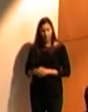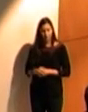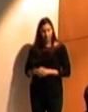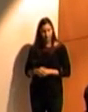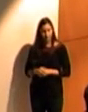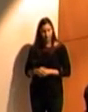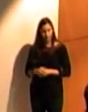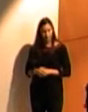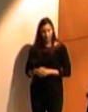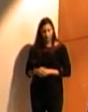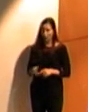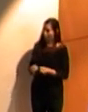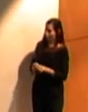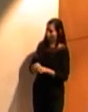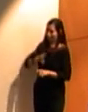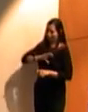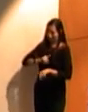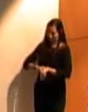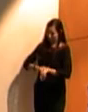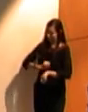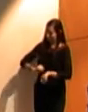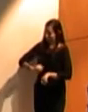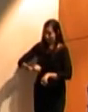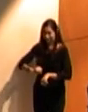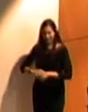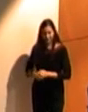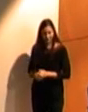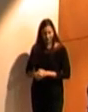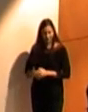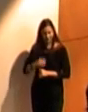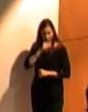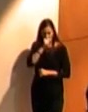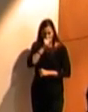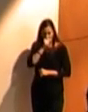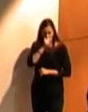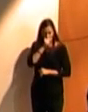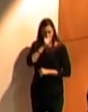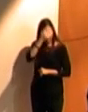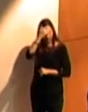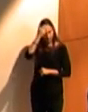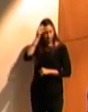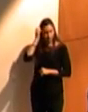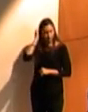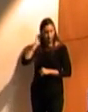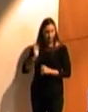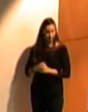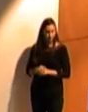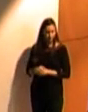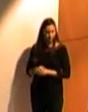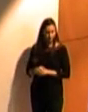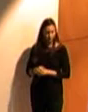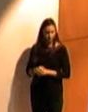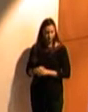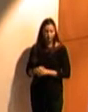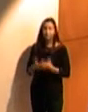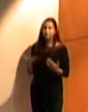Et puis on accélère un petit peu. Oui, voilà. Donc là, on... Oui, donc